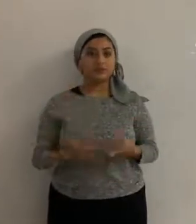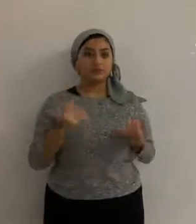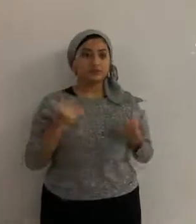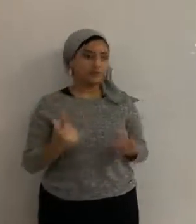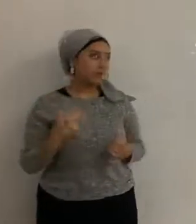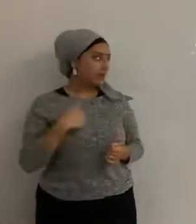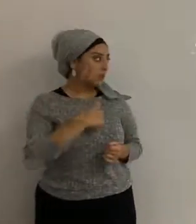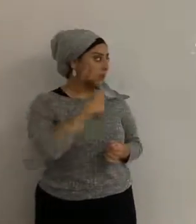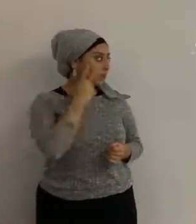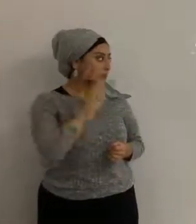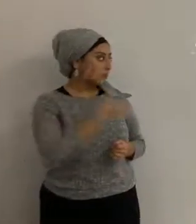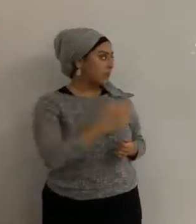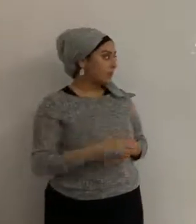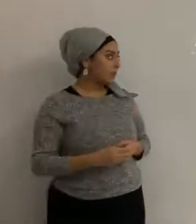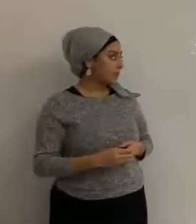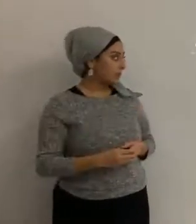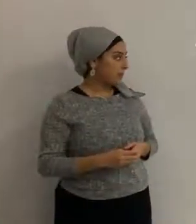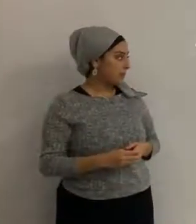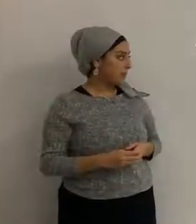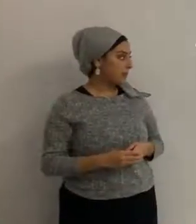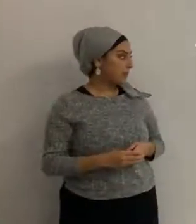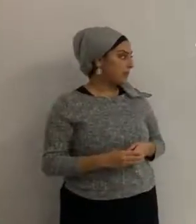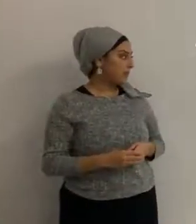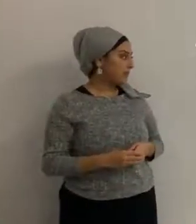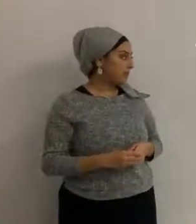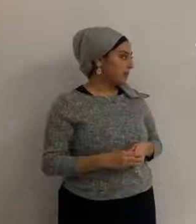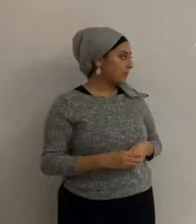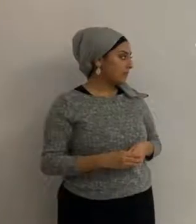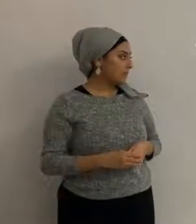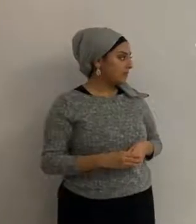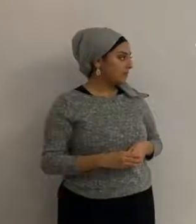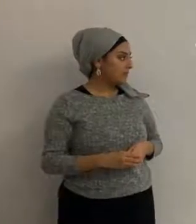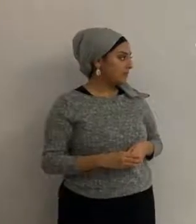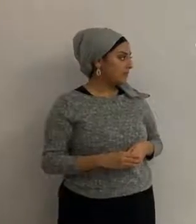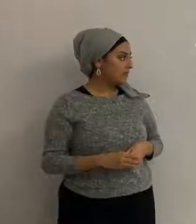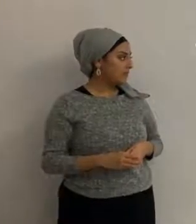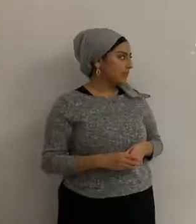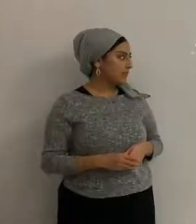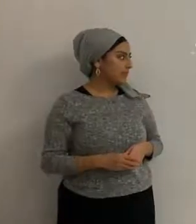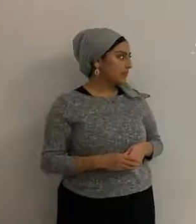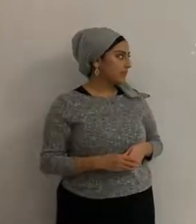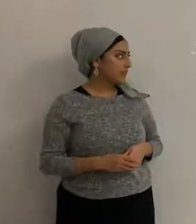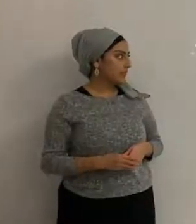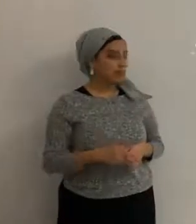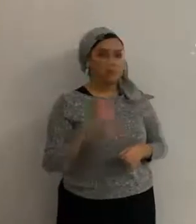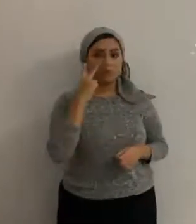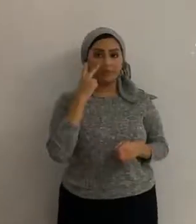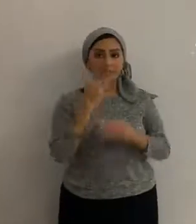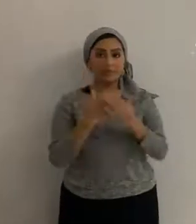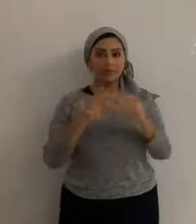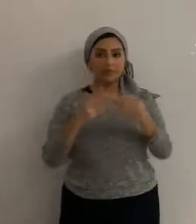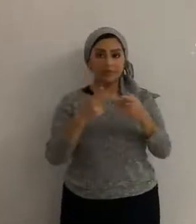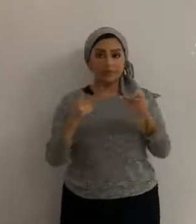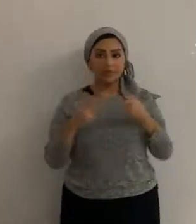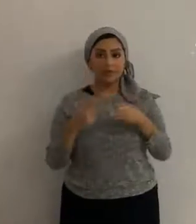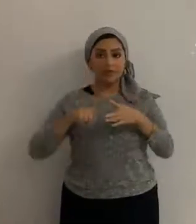vemos unos dados, si usted así le llama a nuestro amado Isaías como arquitecto, y esos dados en un principio a mí me